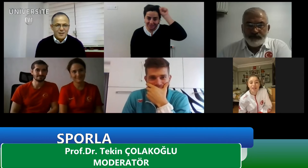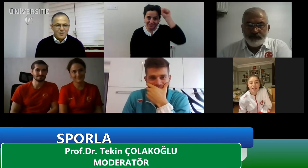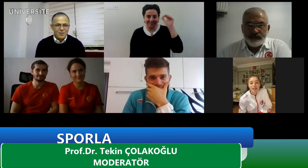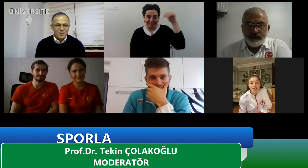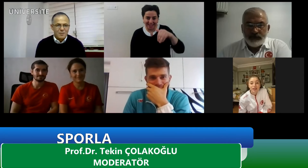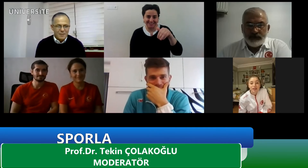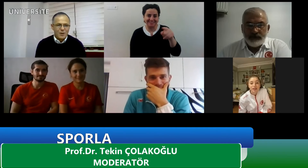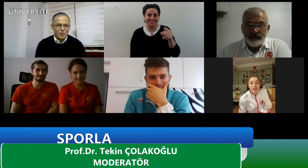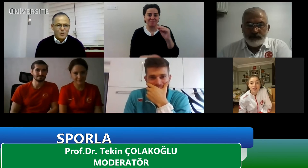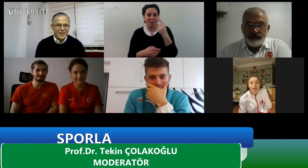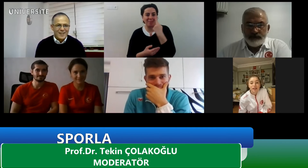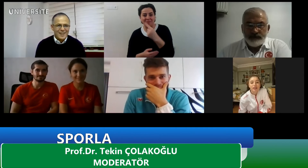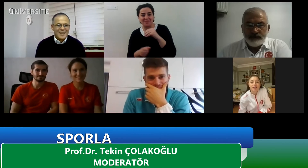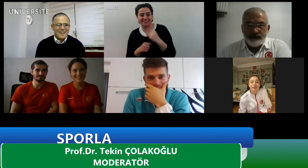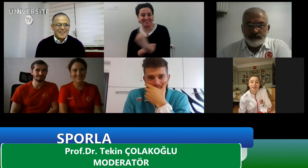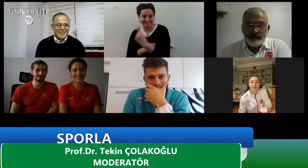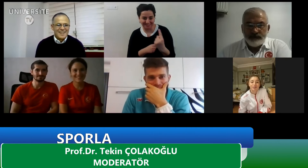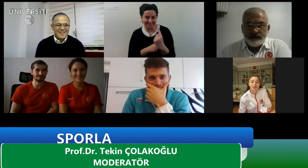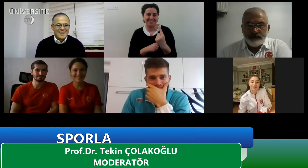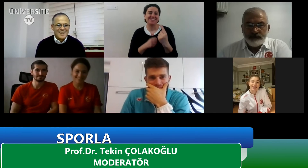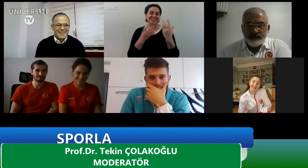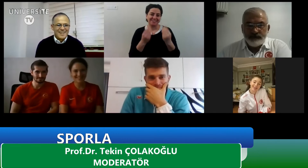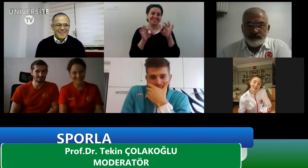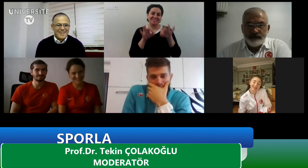verememiştik. Aslan'la o sıra bebeğe bakıyordu herhalde.